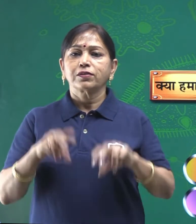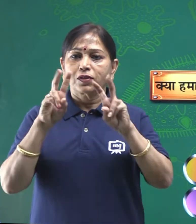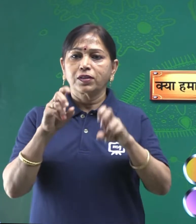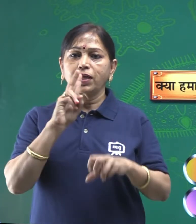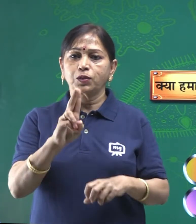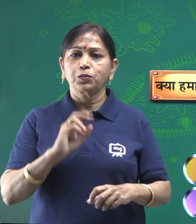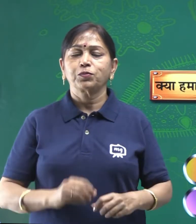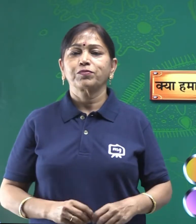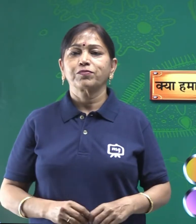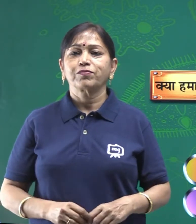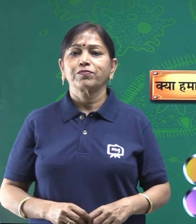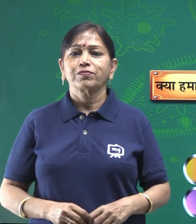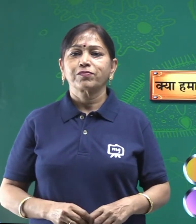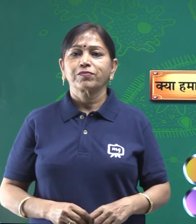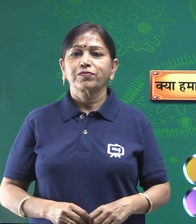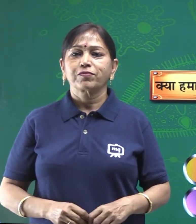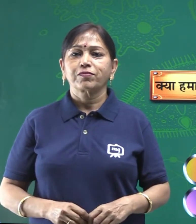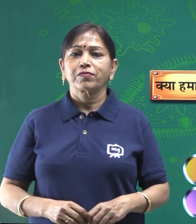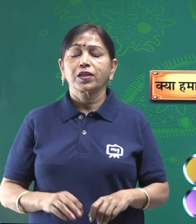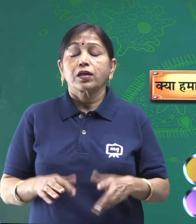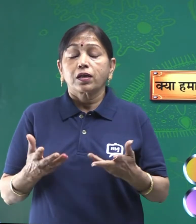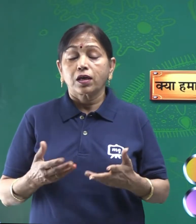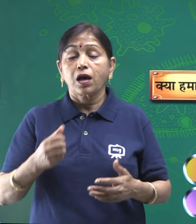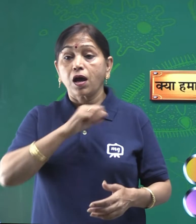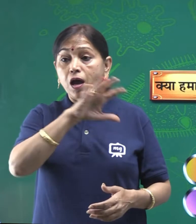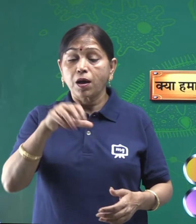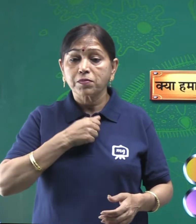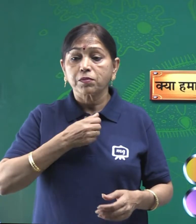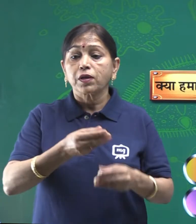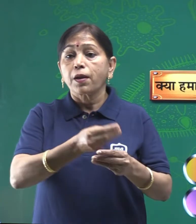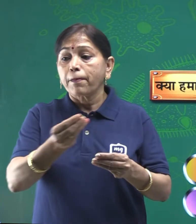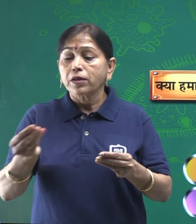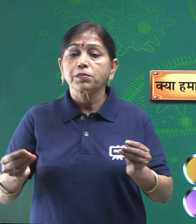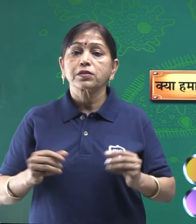2 क्या हमारे आसपास के